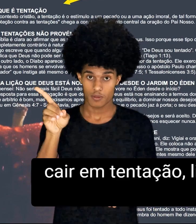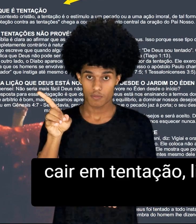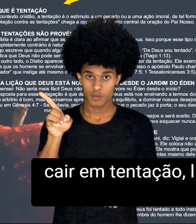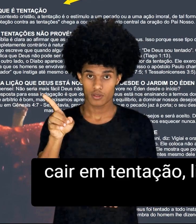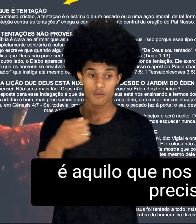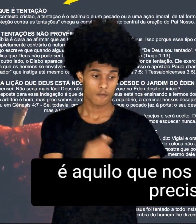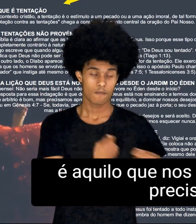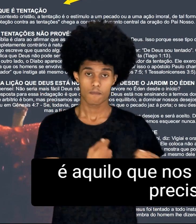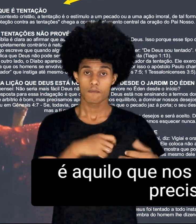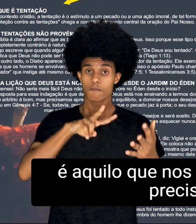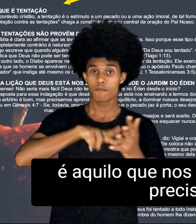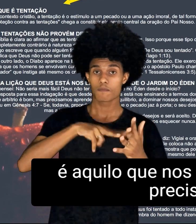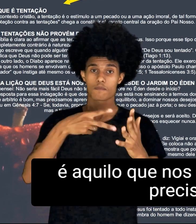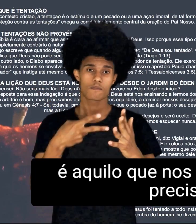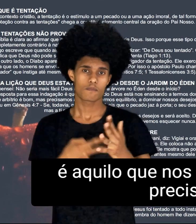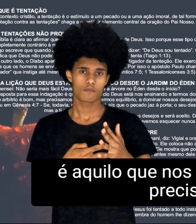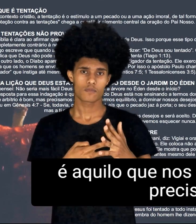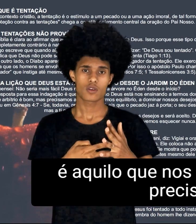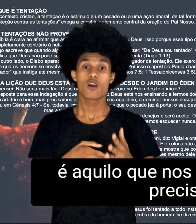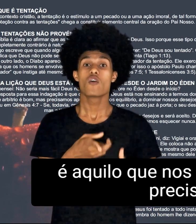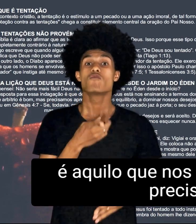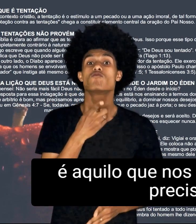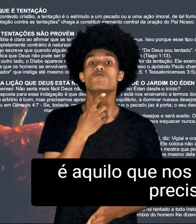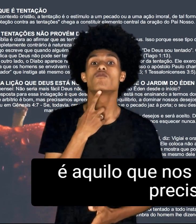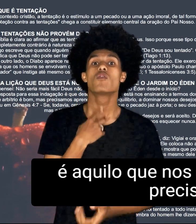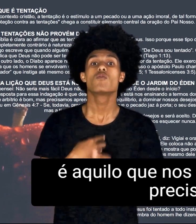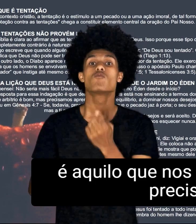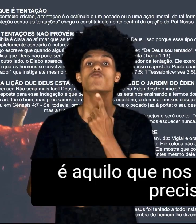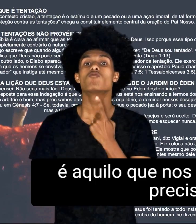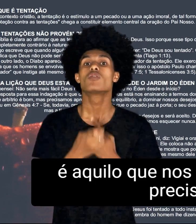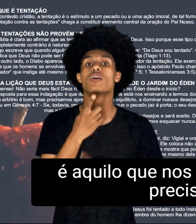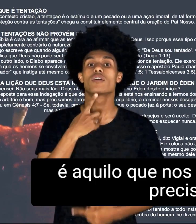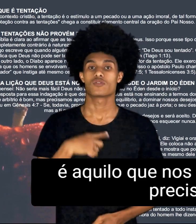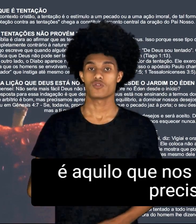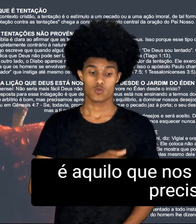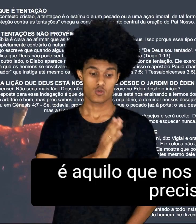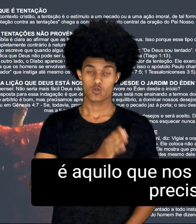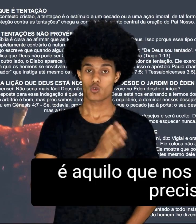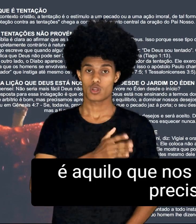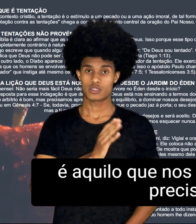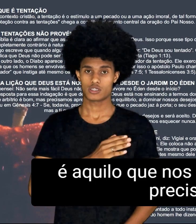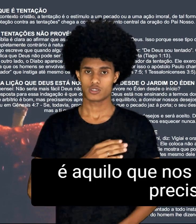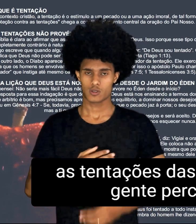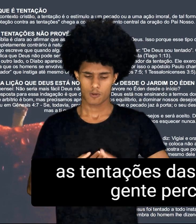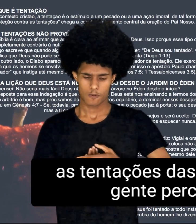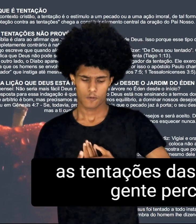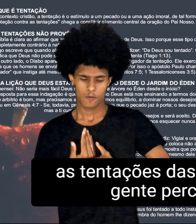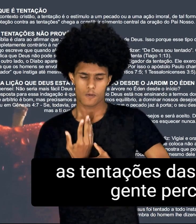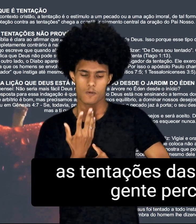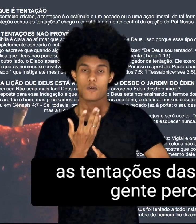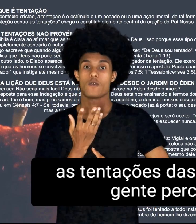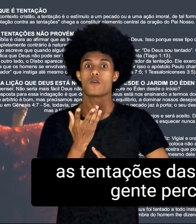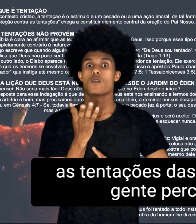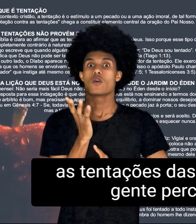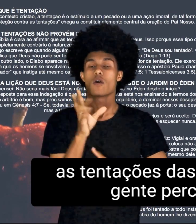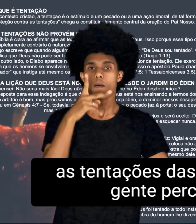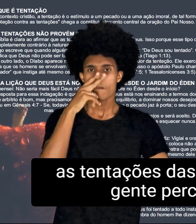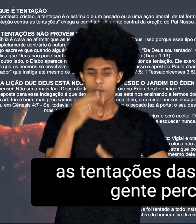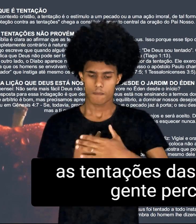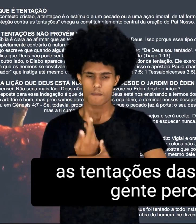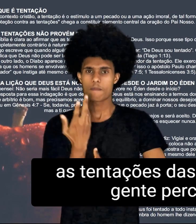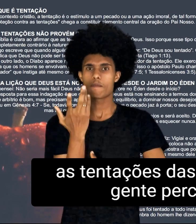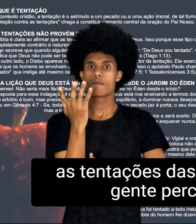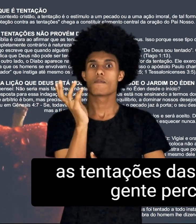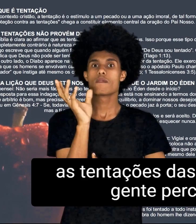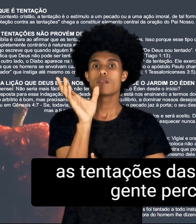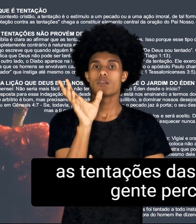assim, tentação, ele é aquilo que nos estimula a pecar. Então, nós precisamos erradicar as tentações das nossas vidas. Na hora que a gente